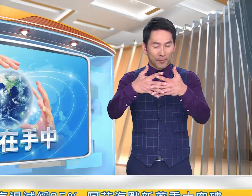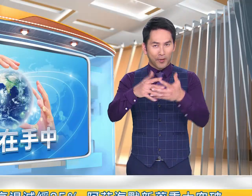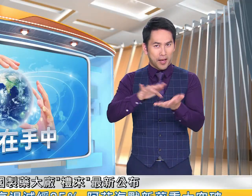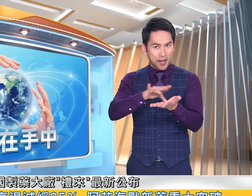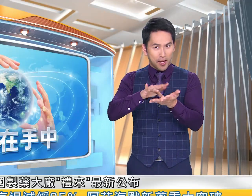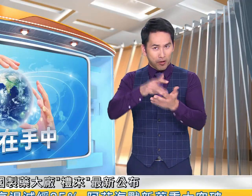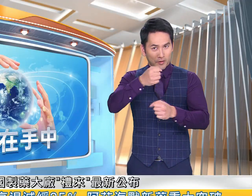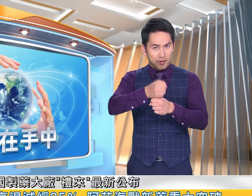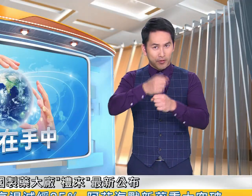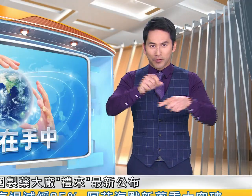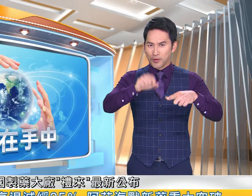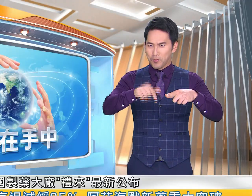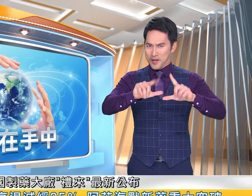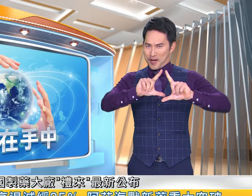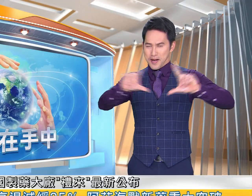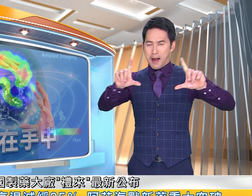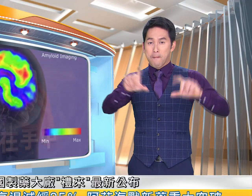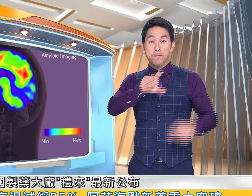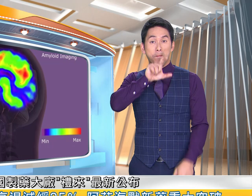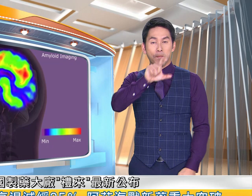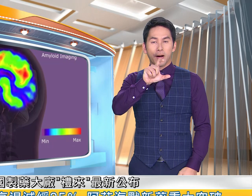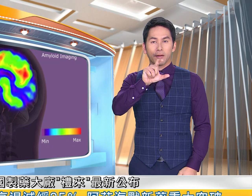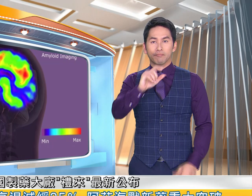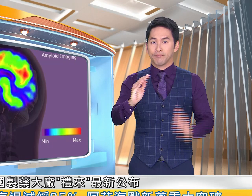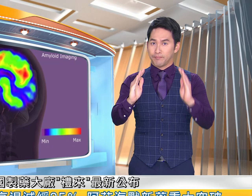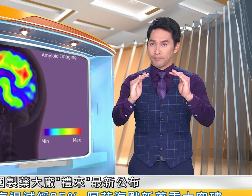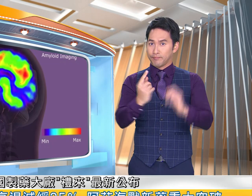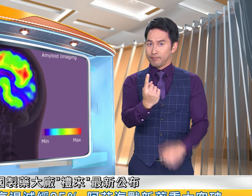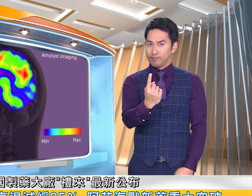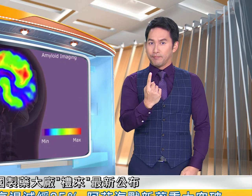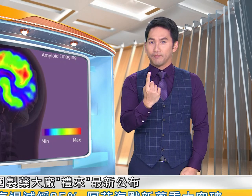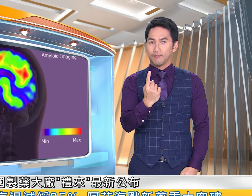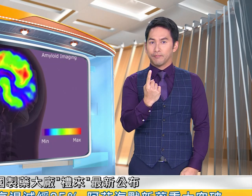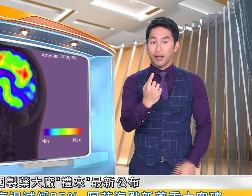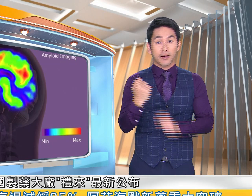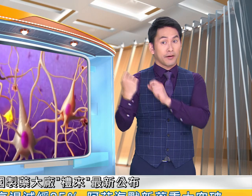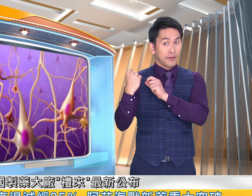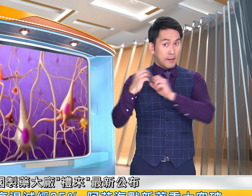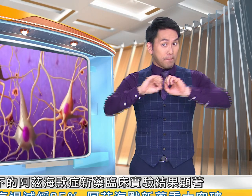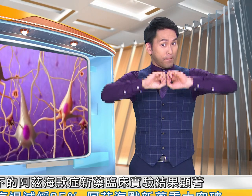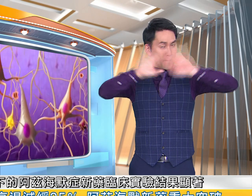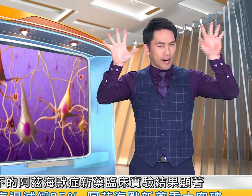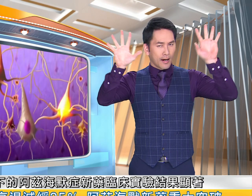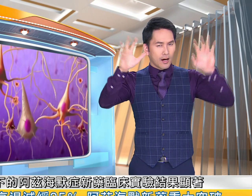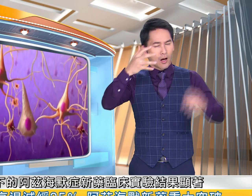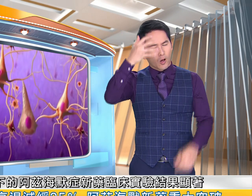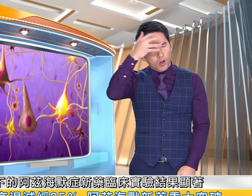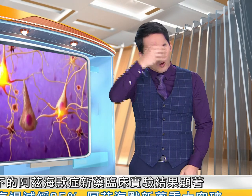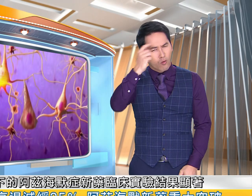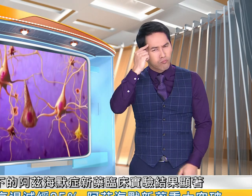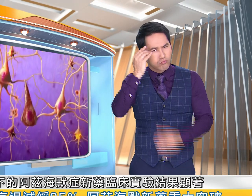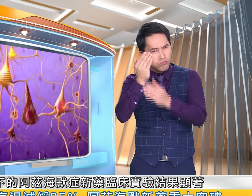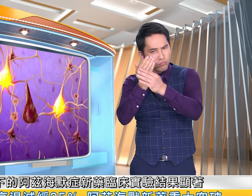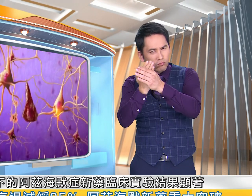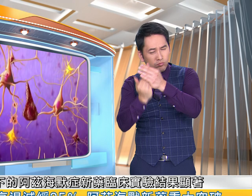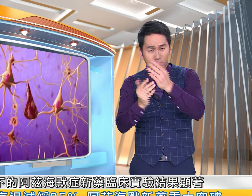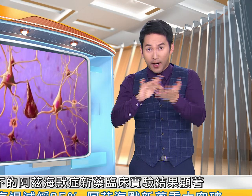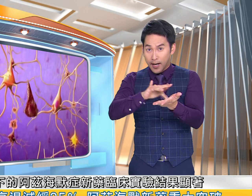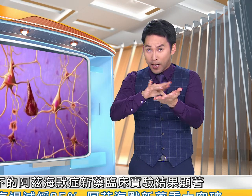美国制药大厂李来最新公布，旗下的阿兹海默症新药临床实